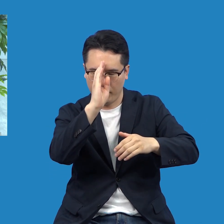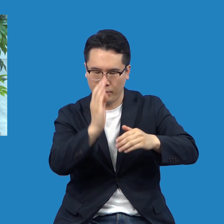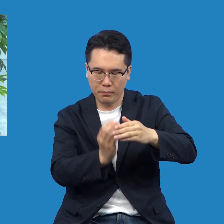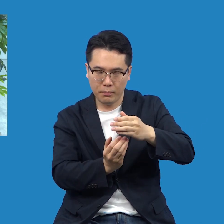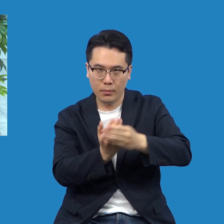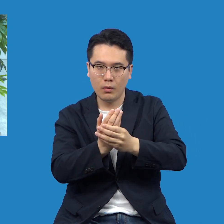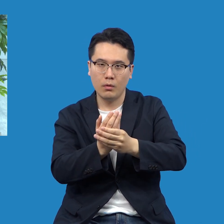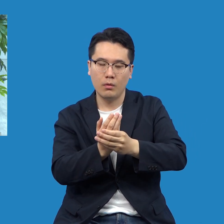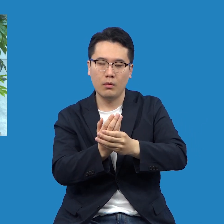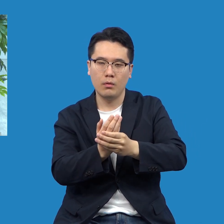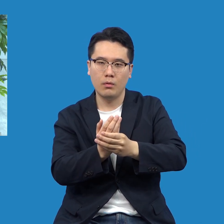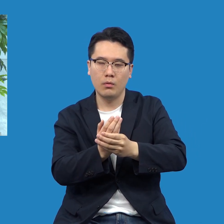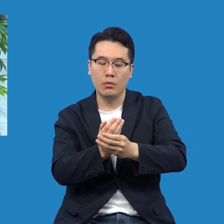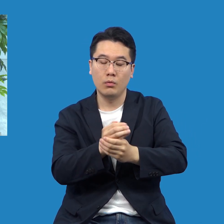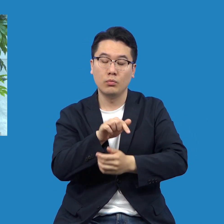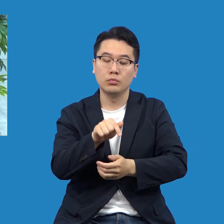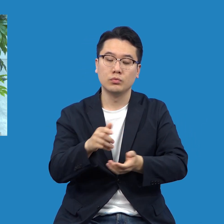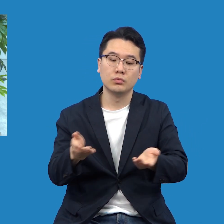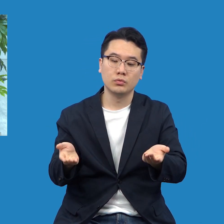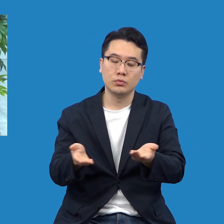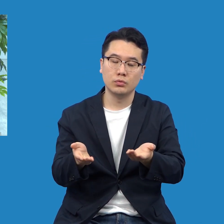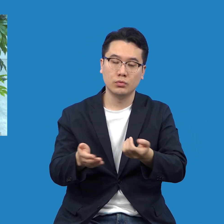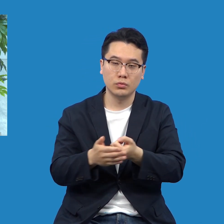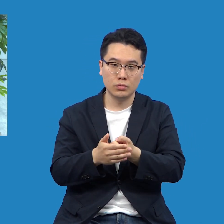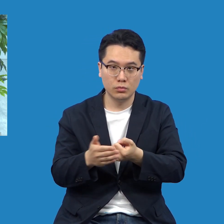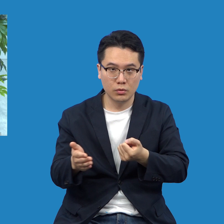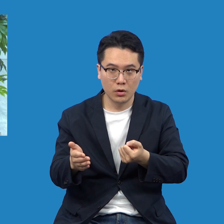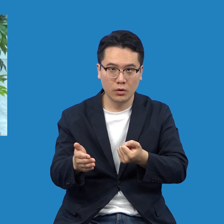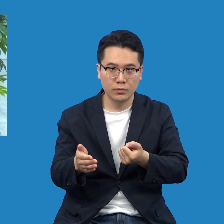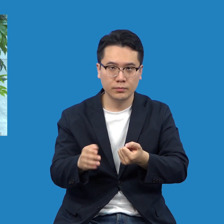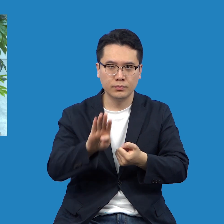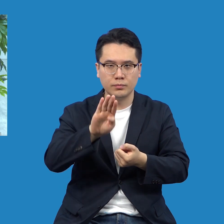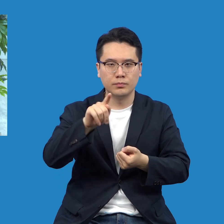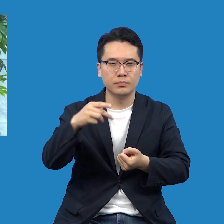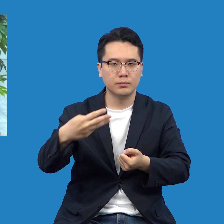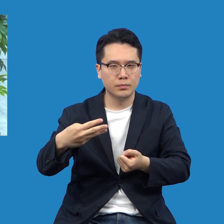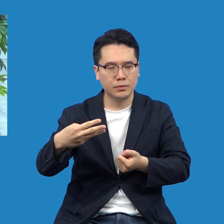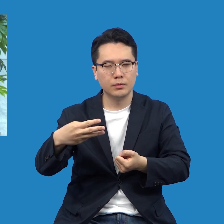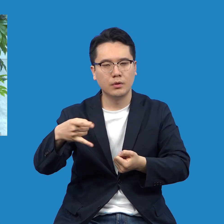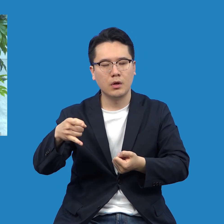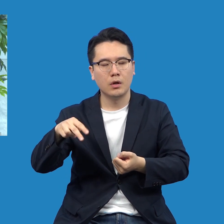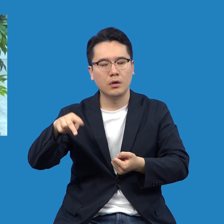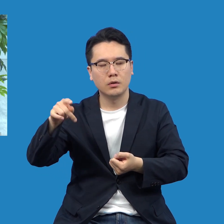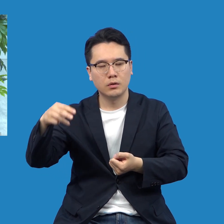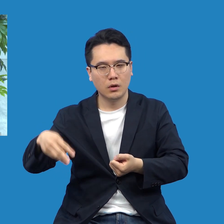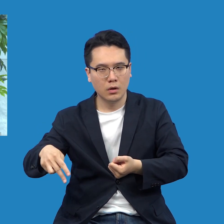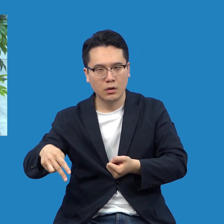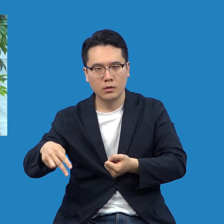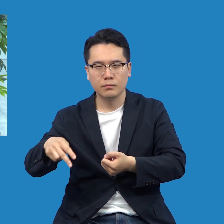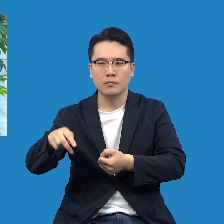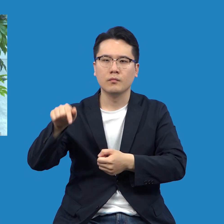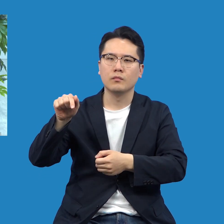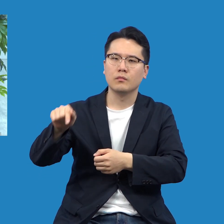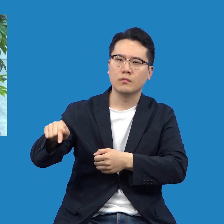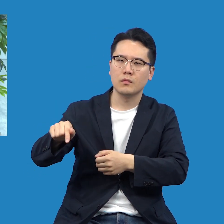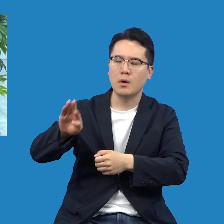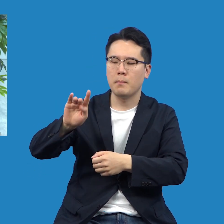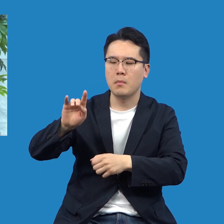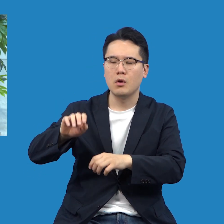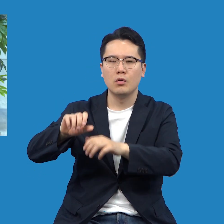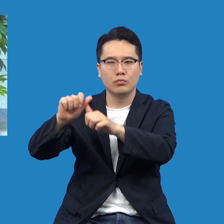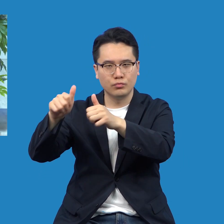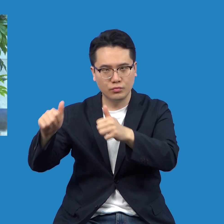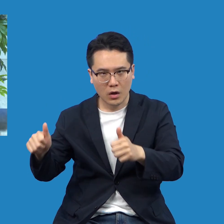그 일로 인해서 그는 블레셋의 신 바알세봅에게 사절단을 보냈습니다.